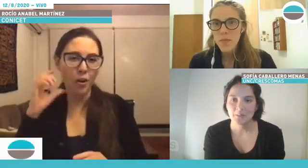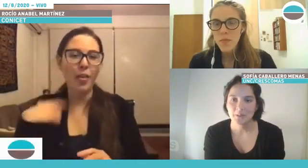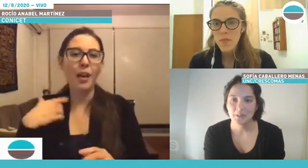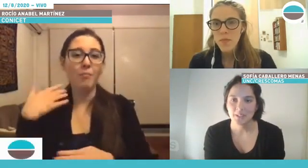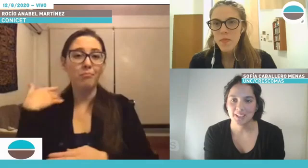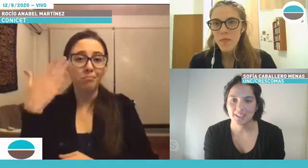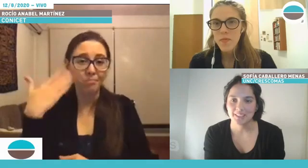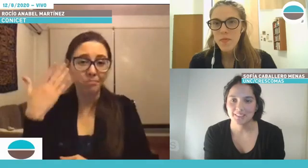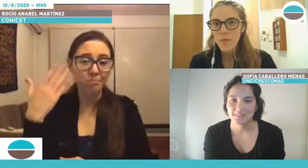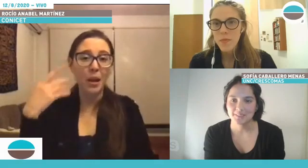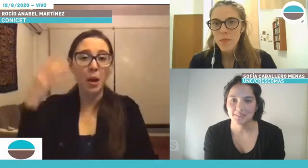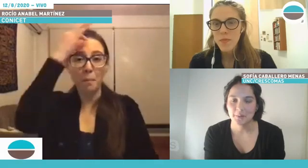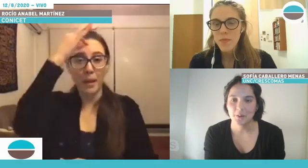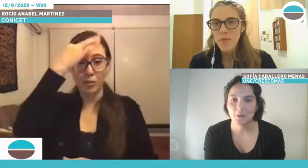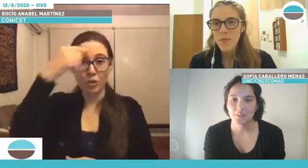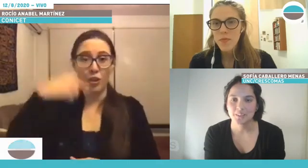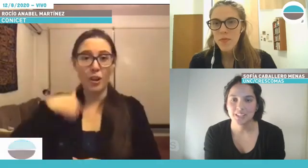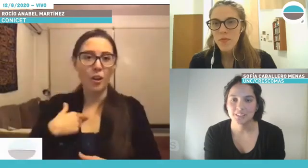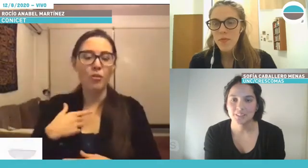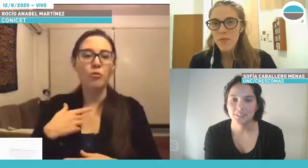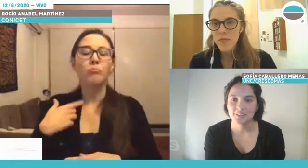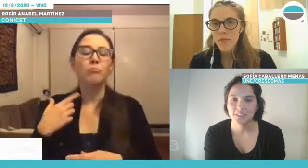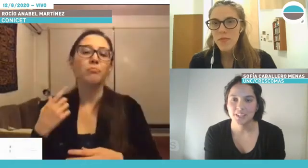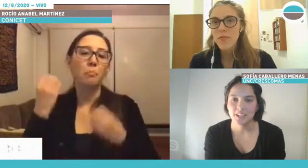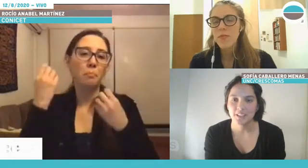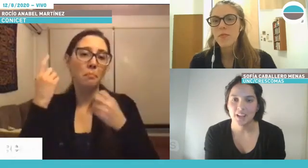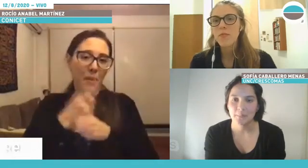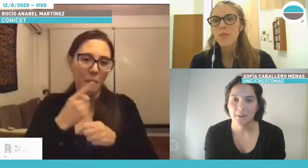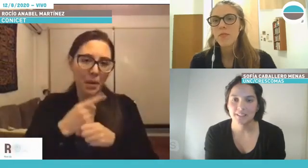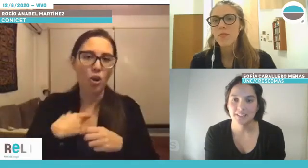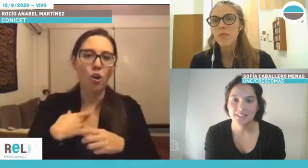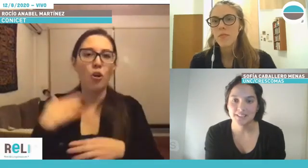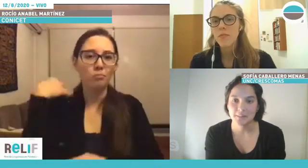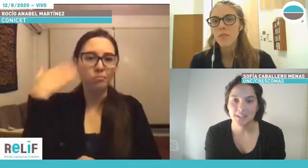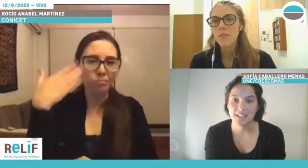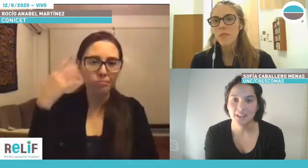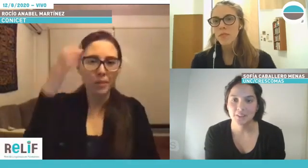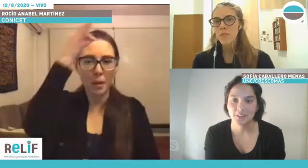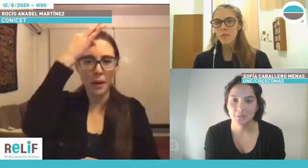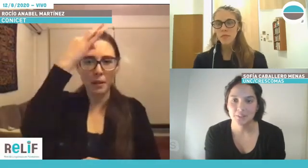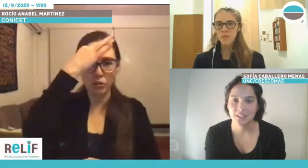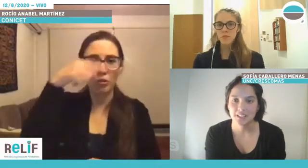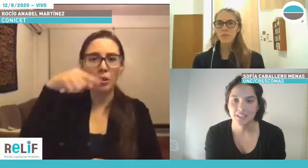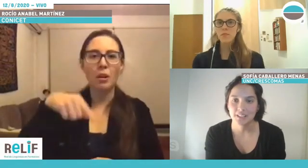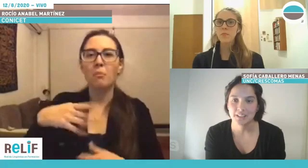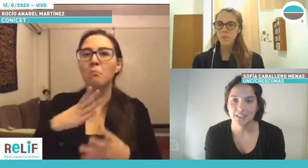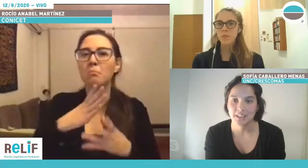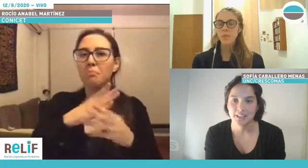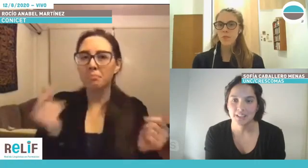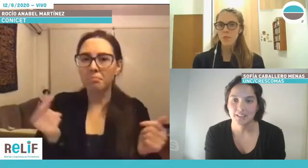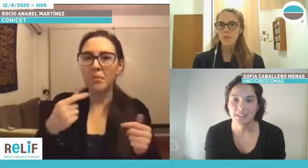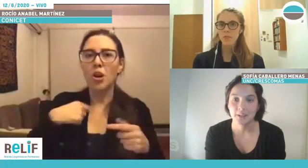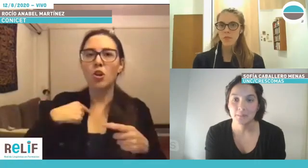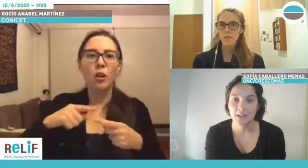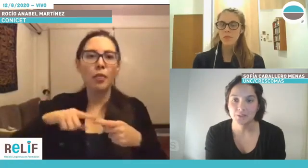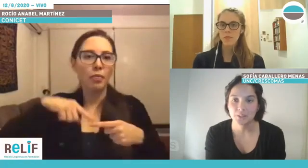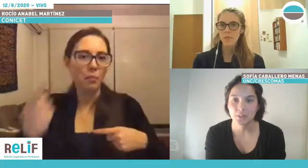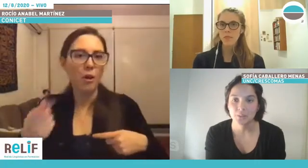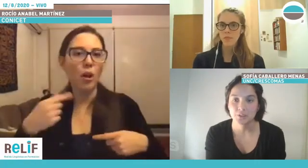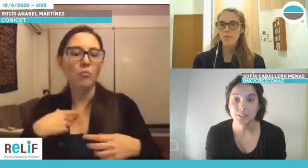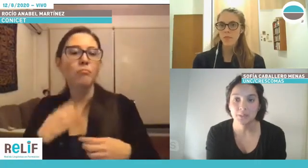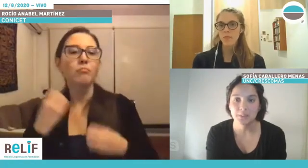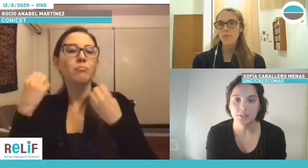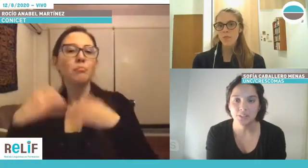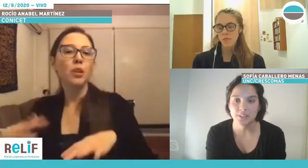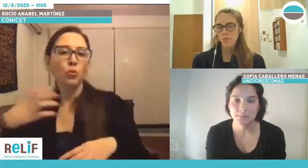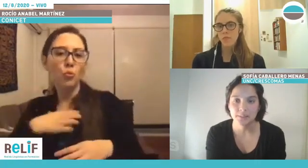Bueno, es más o menos lo que te vengo contando. A partir de ese seminario, digamos, de dictado Amazone,